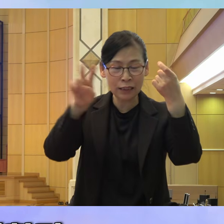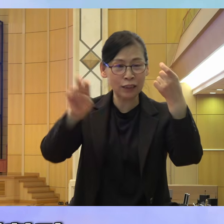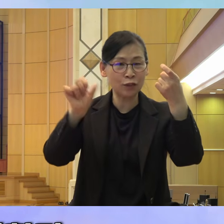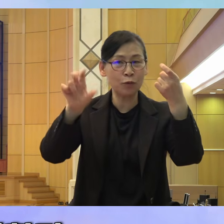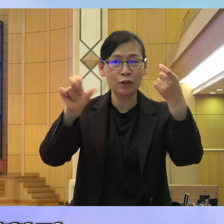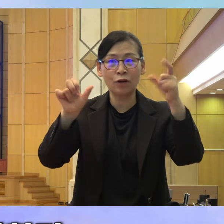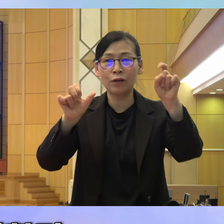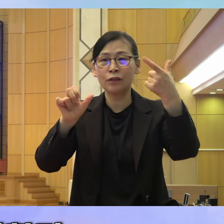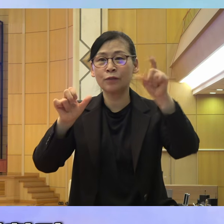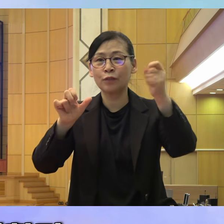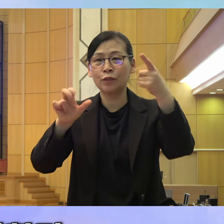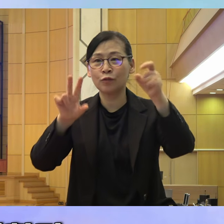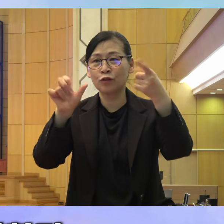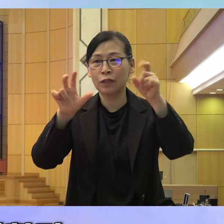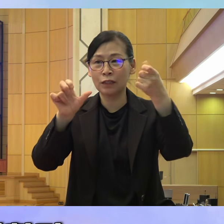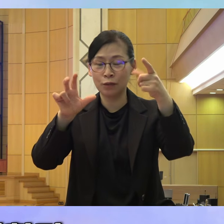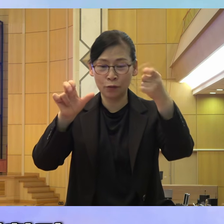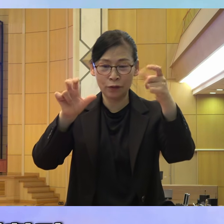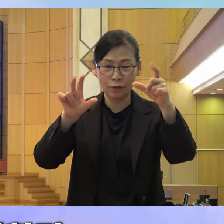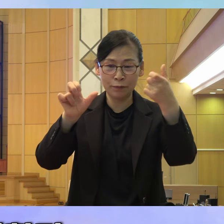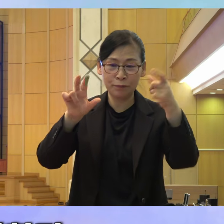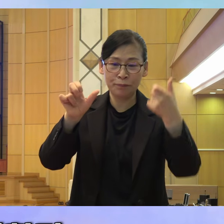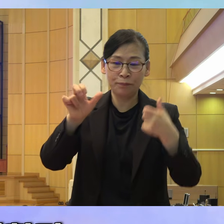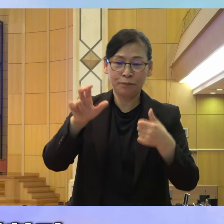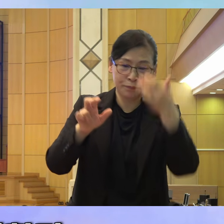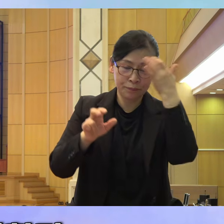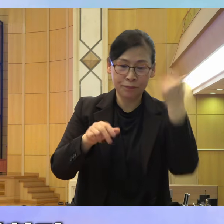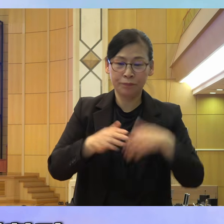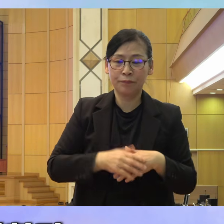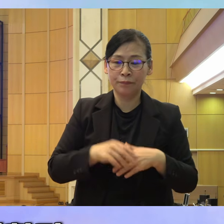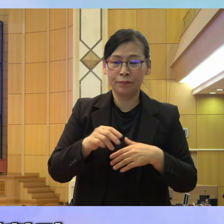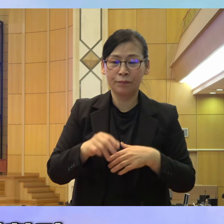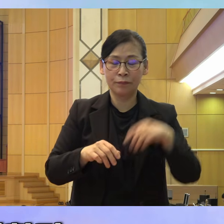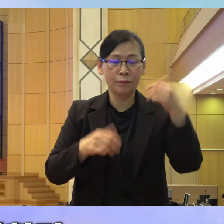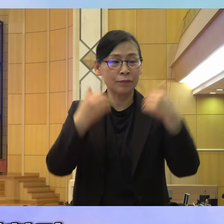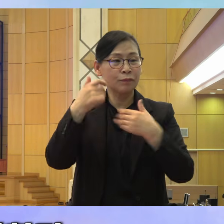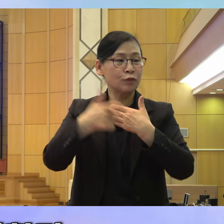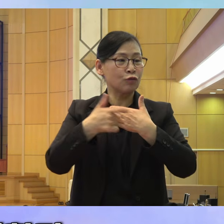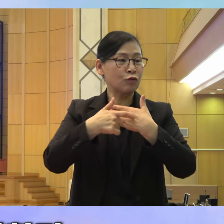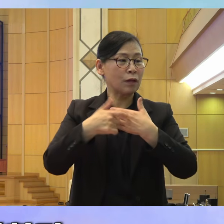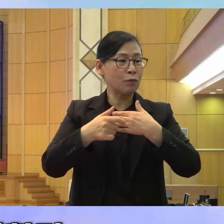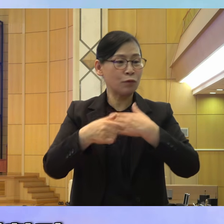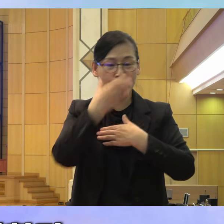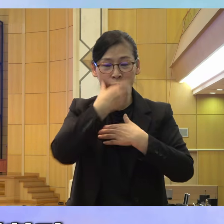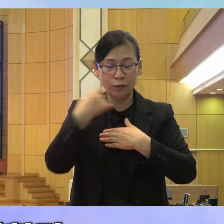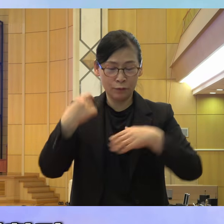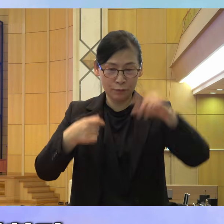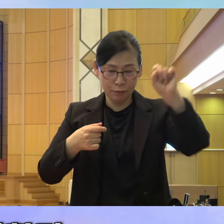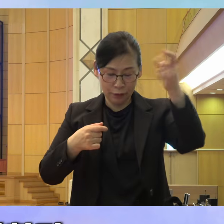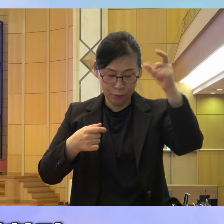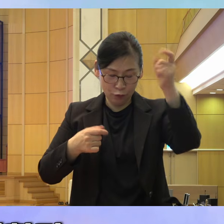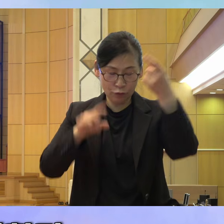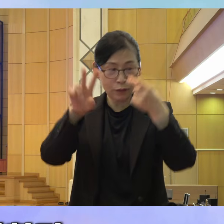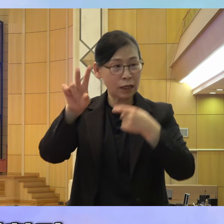신약 성경 122페이지 누가복음 16장